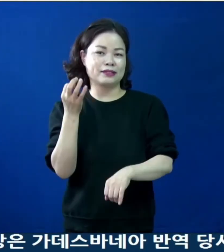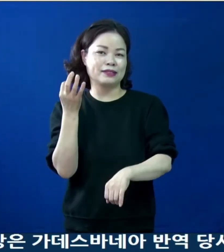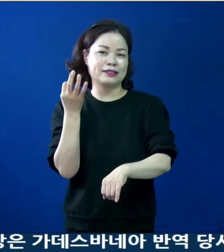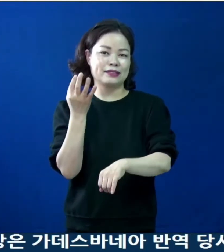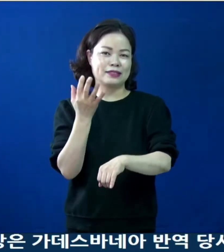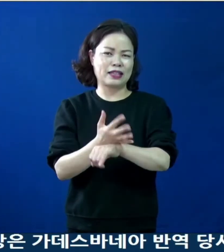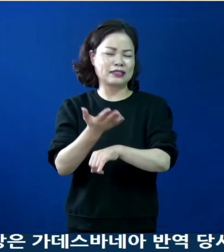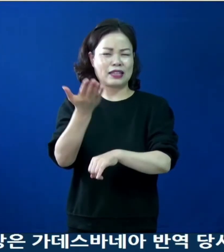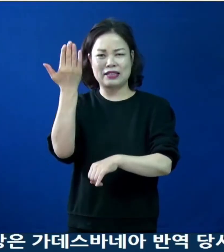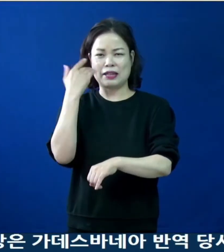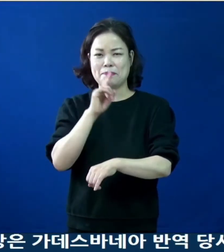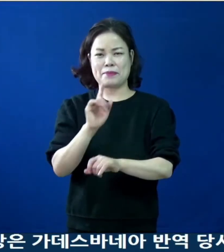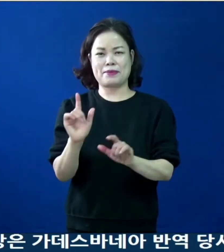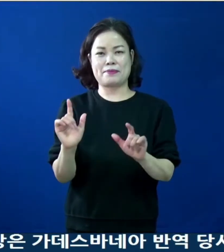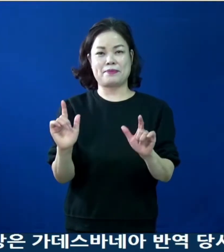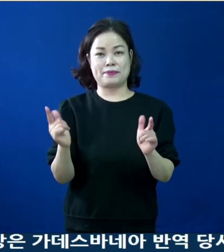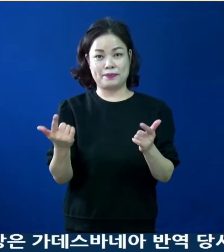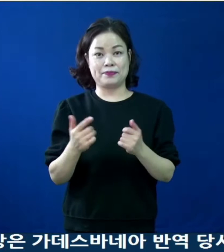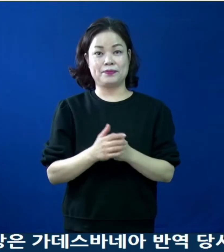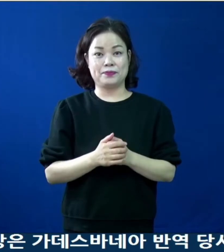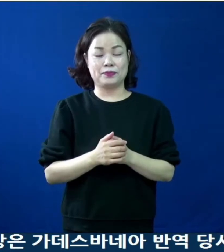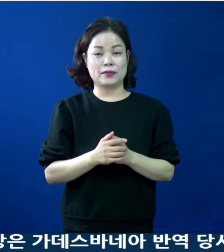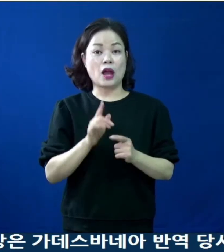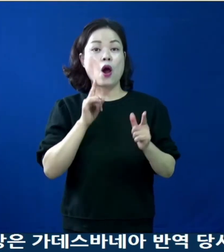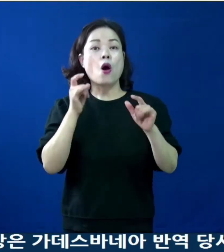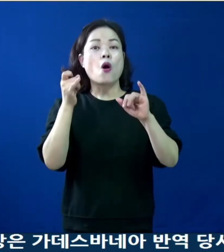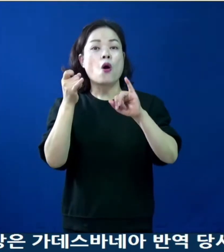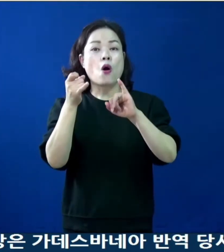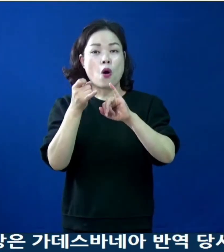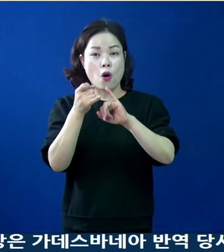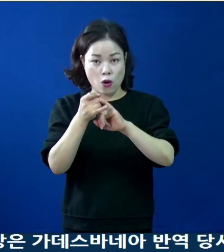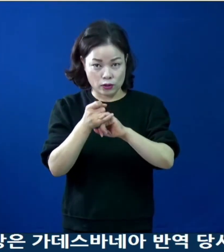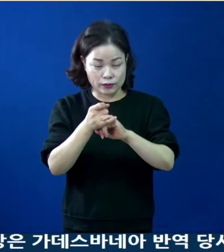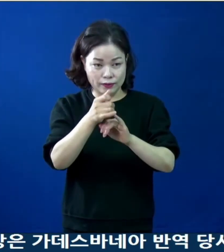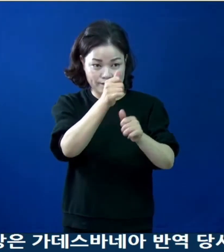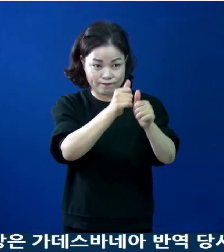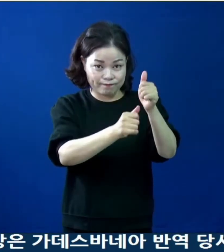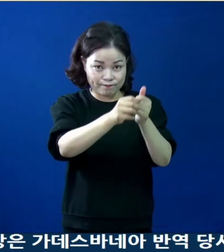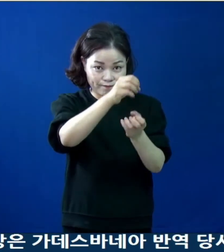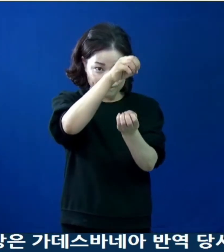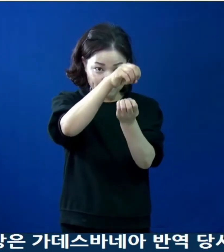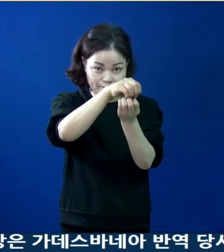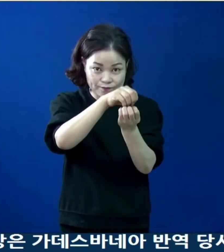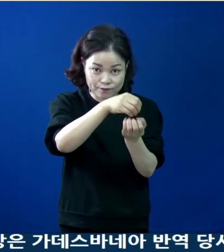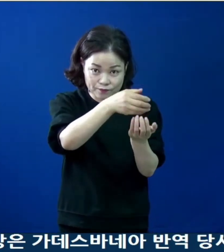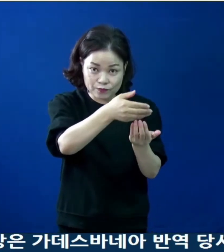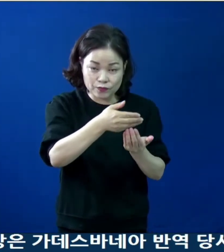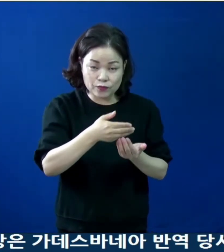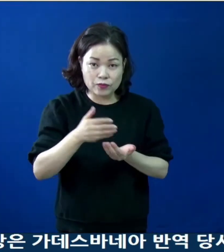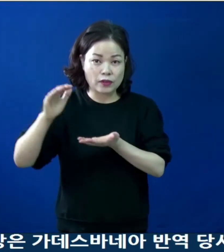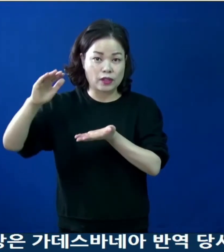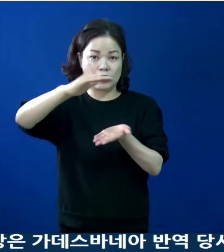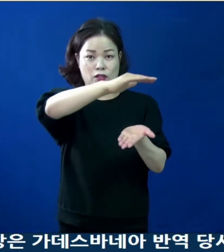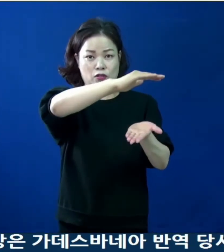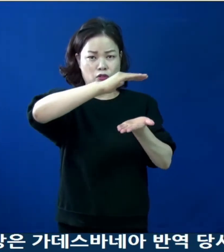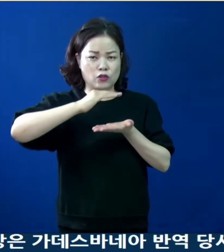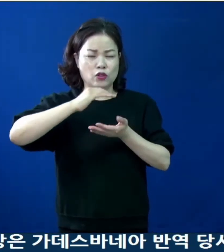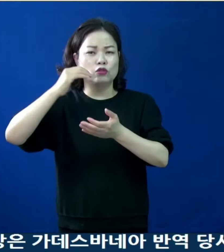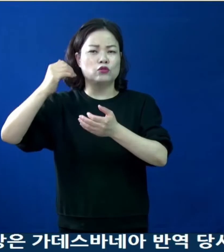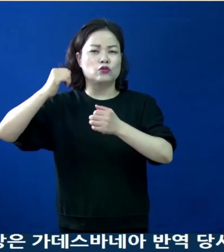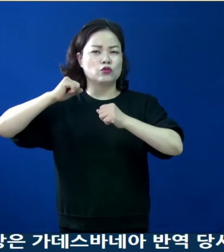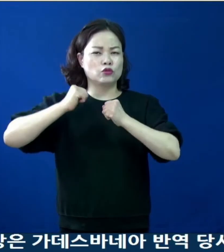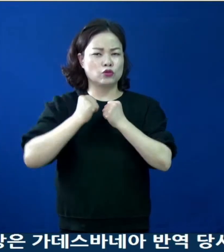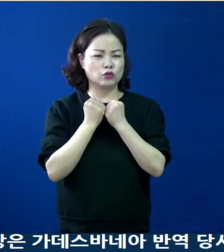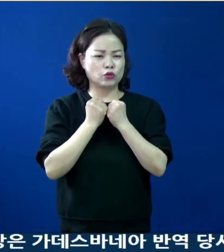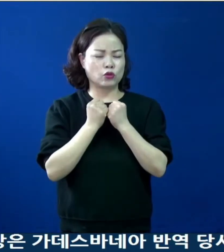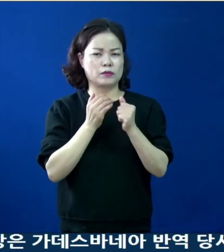단순히 옛날 이야기가 아니라 언약의 대물림이고 그리고 그 언약에 대한 순종을